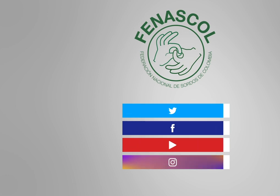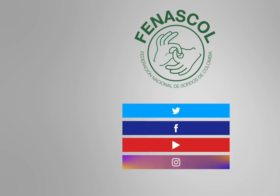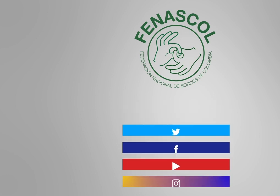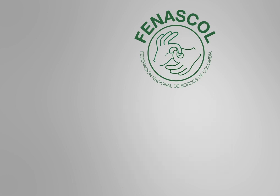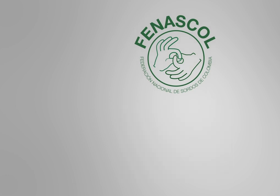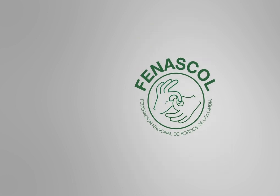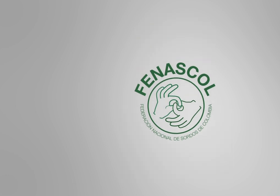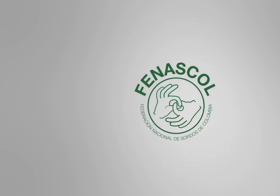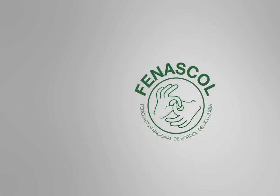¡Gracias!